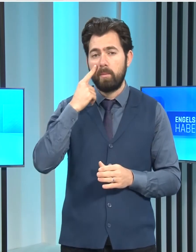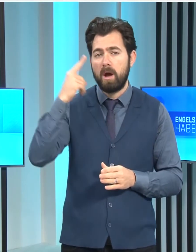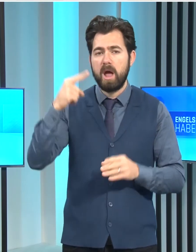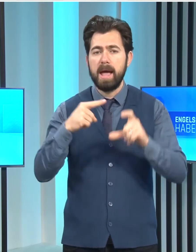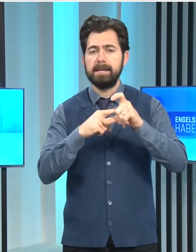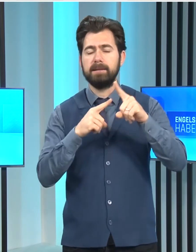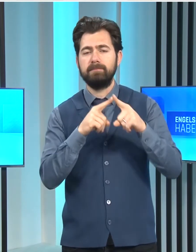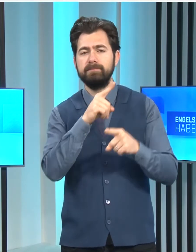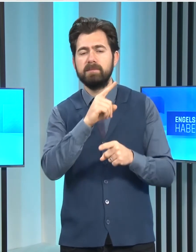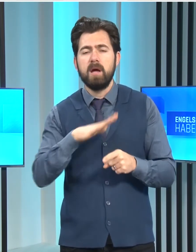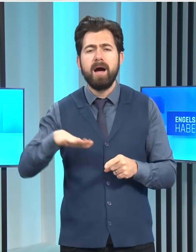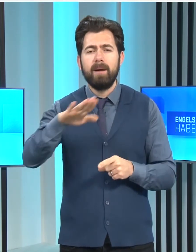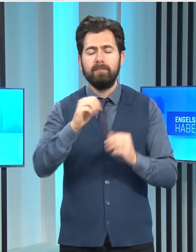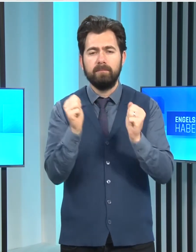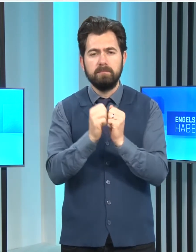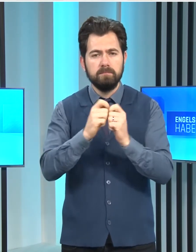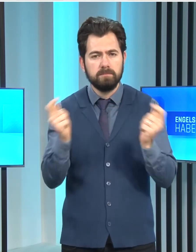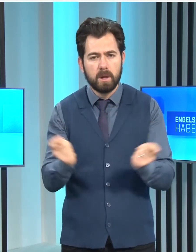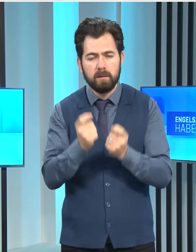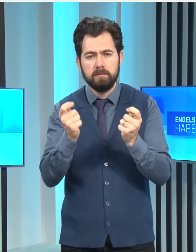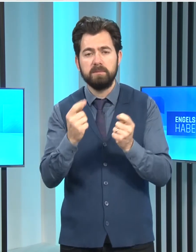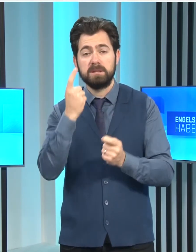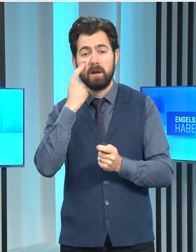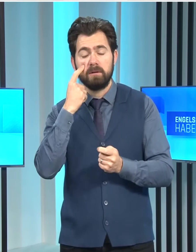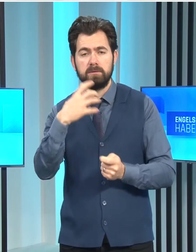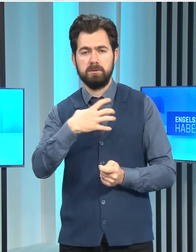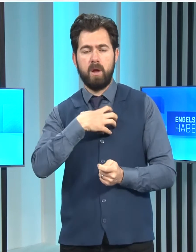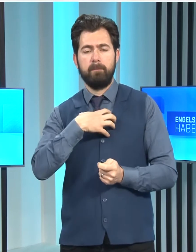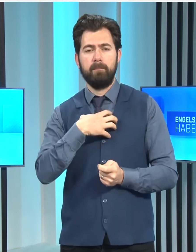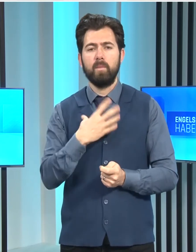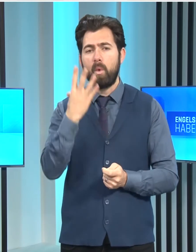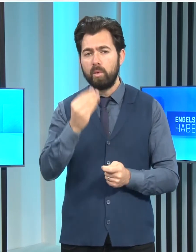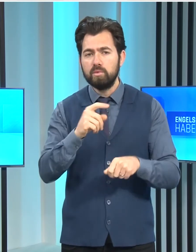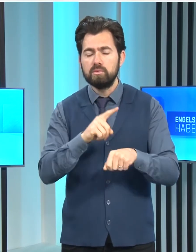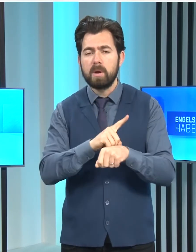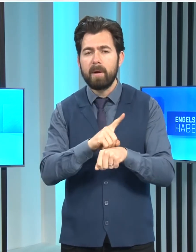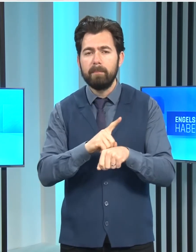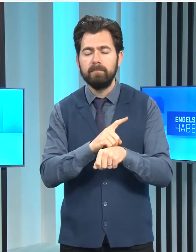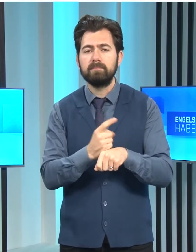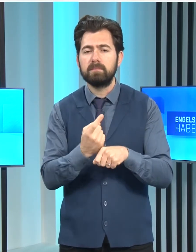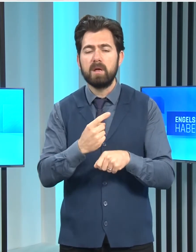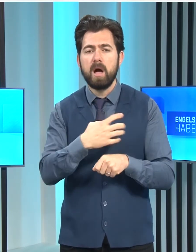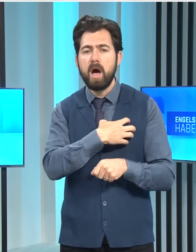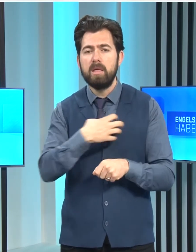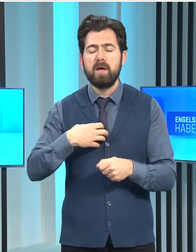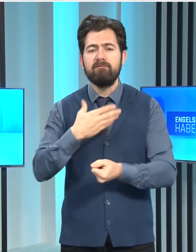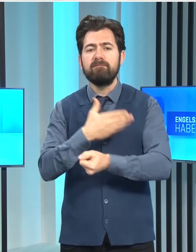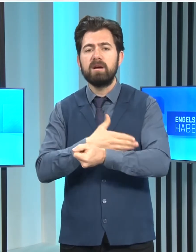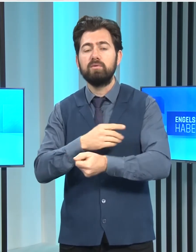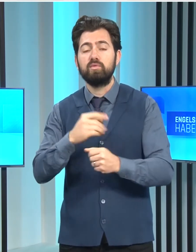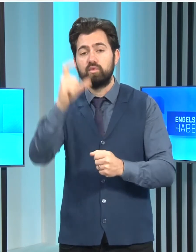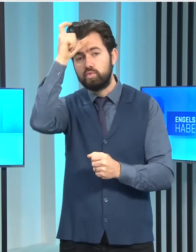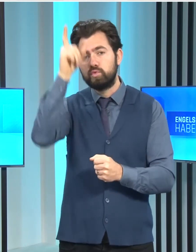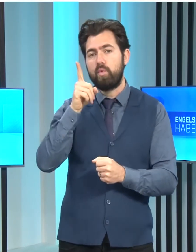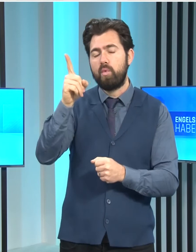Cumhurbaşkanı Tatar ise hep birlikte çalışıp devlete sahip çıkıldığı zaman, anavatan Türkiye'nin de yaptığı